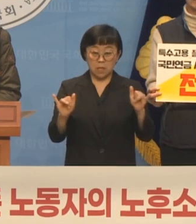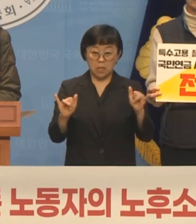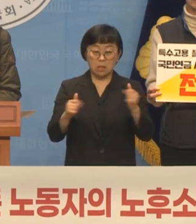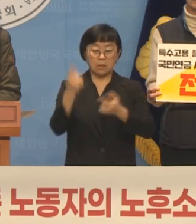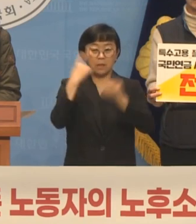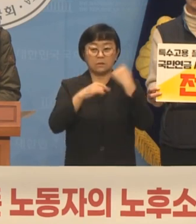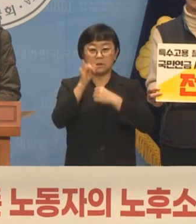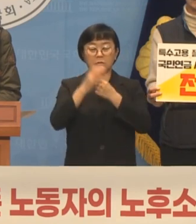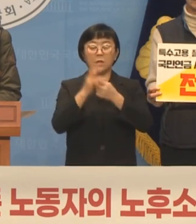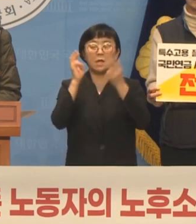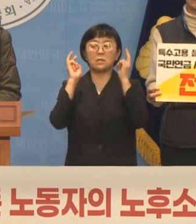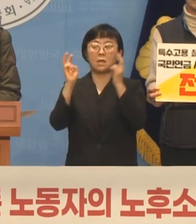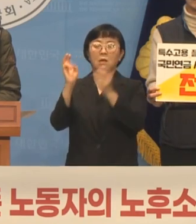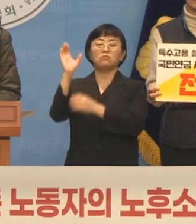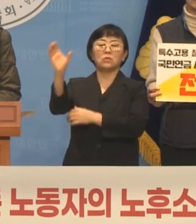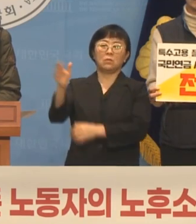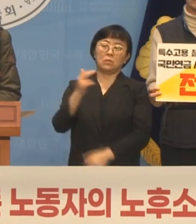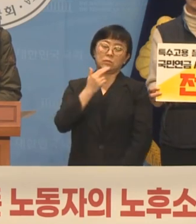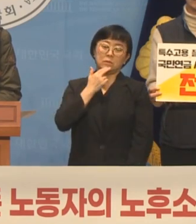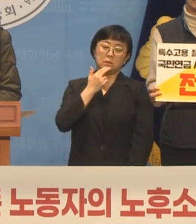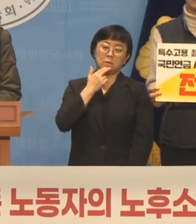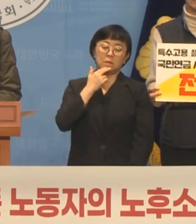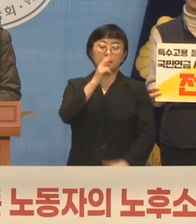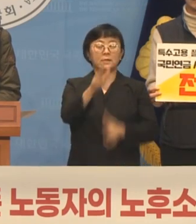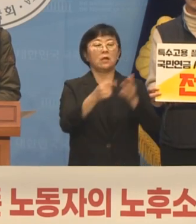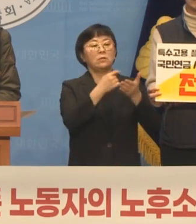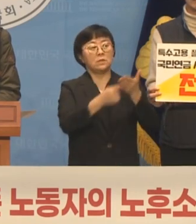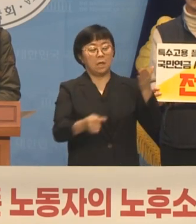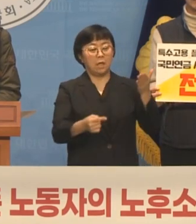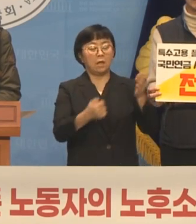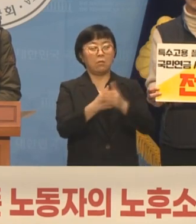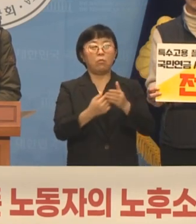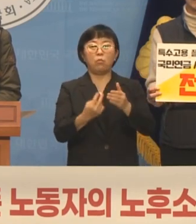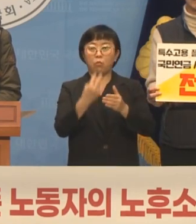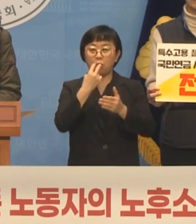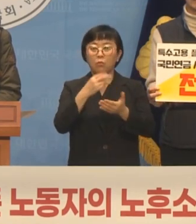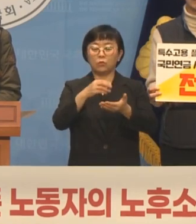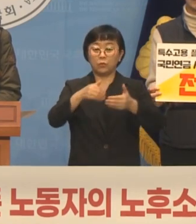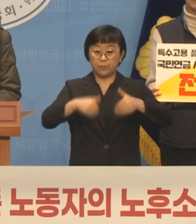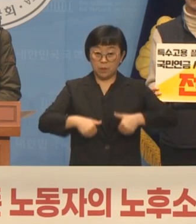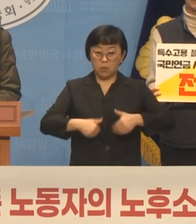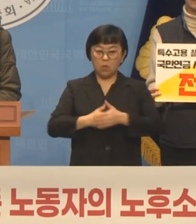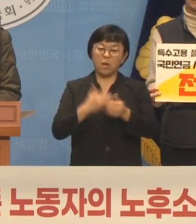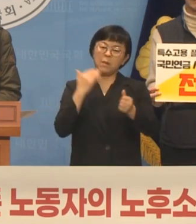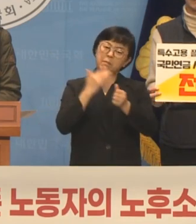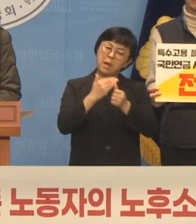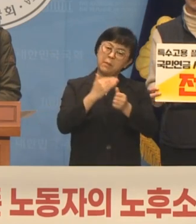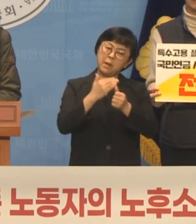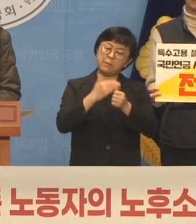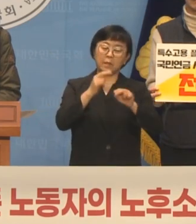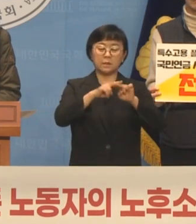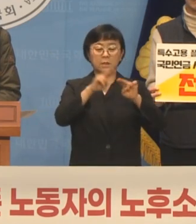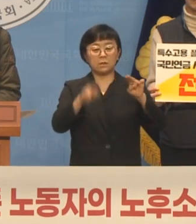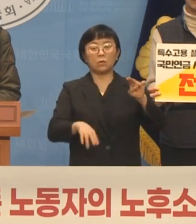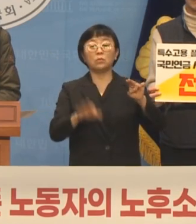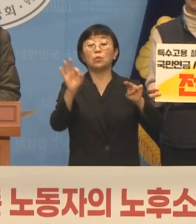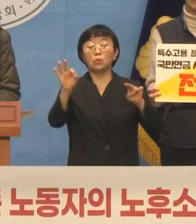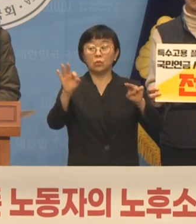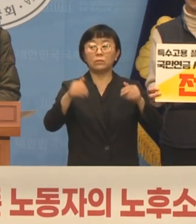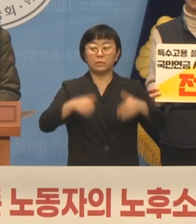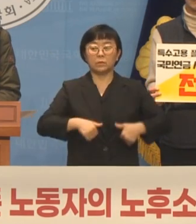다쳐도 회사가 책임지지 않으니 산재보험도 필요하고 너무 자주 잘리니 실업급여도 필요한